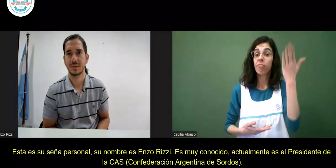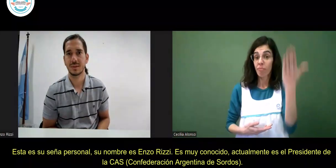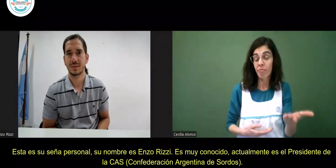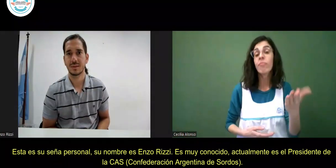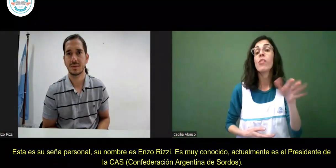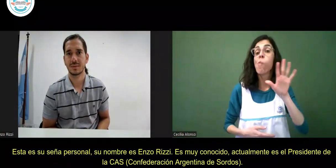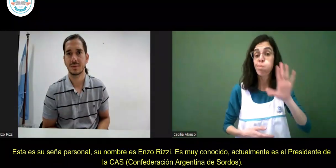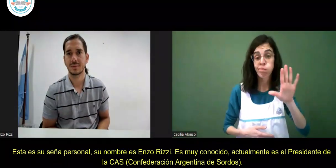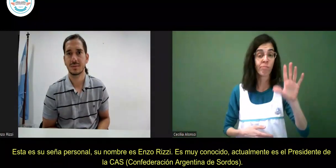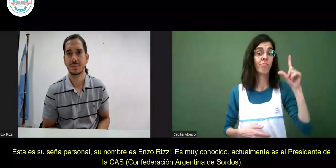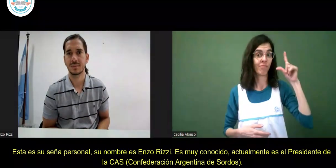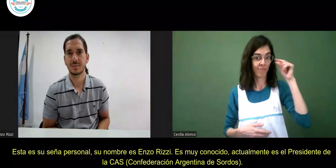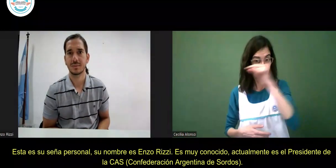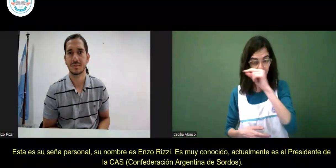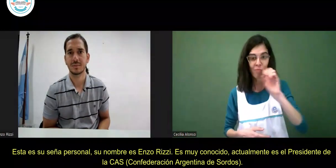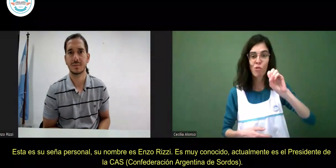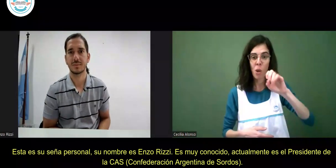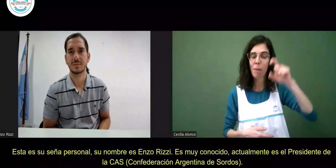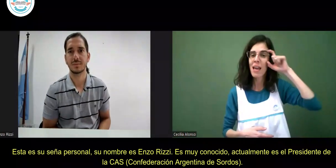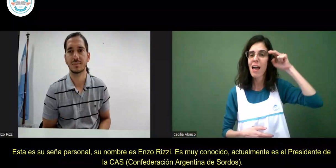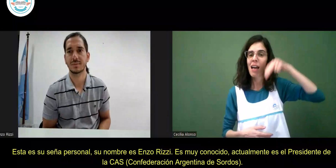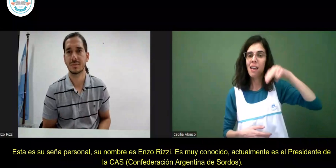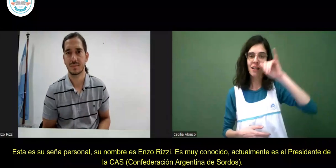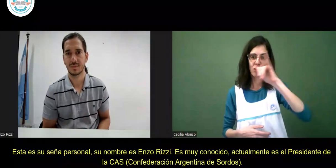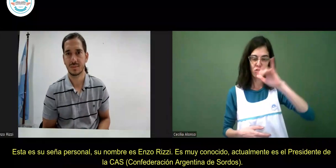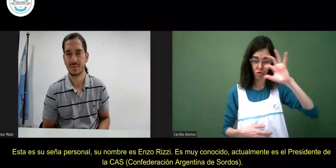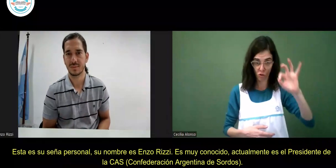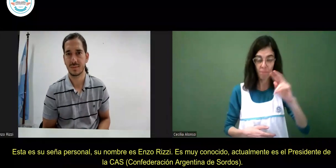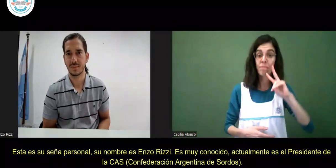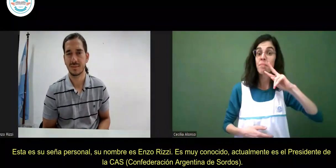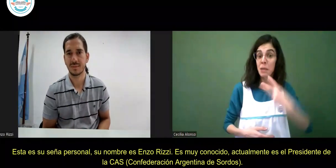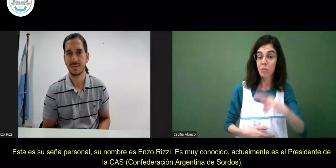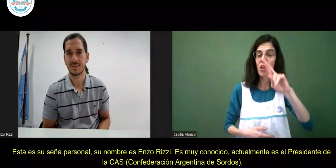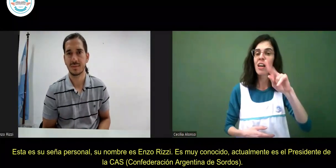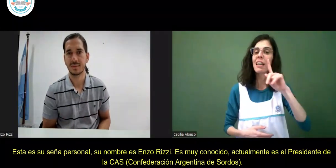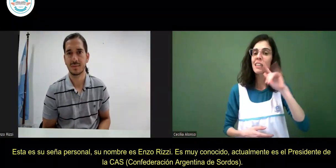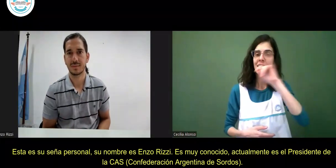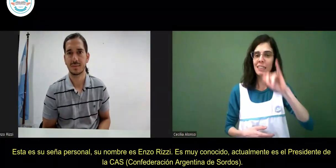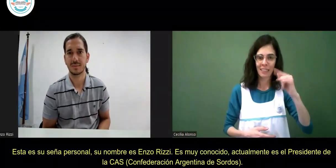Esta es su seña personal, su nombre es Enzo Risi.